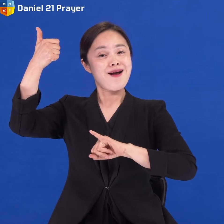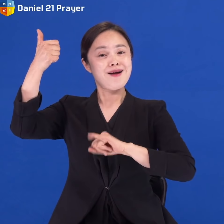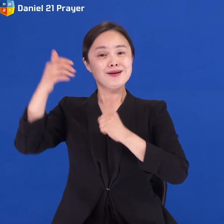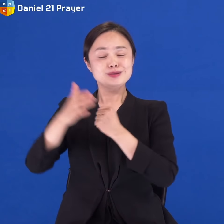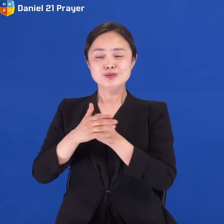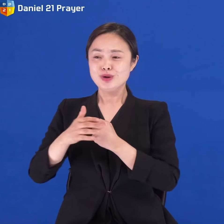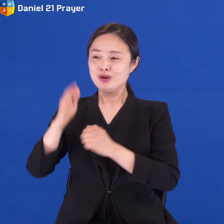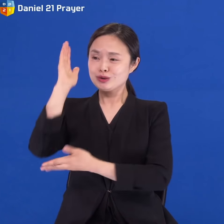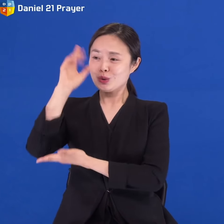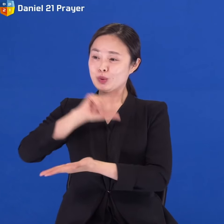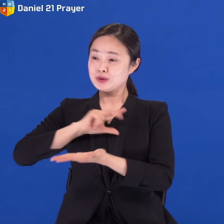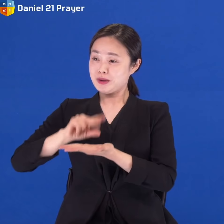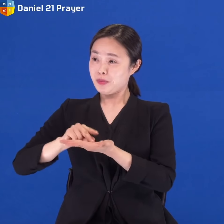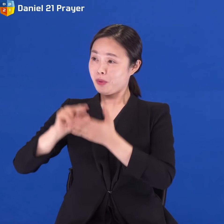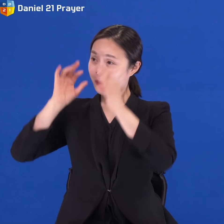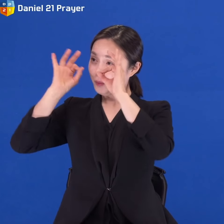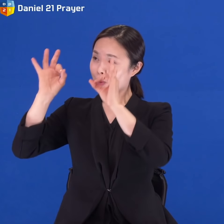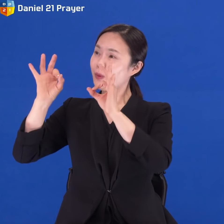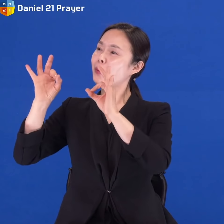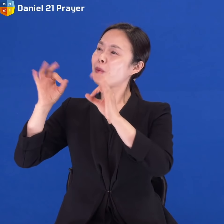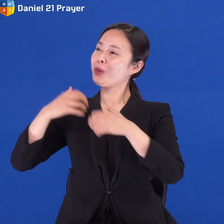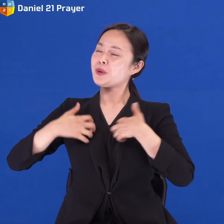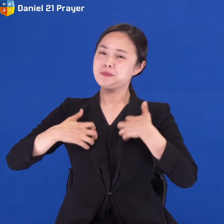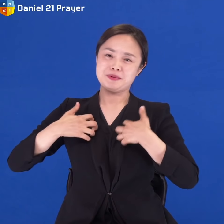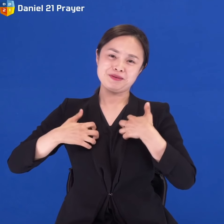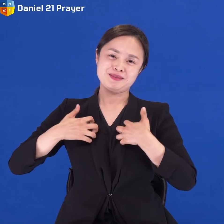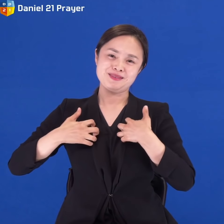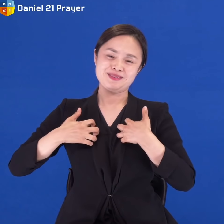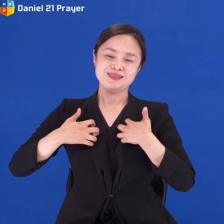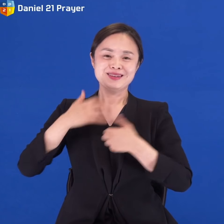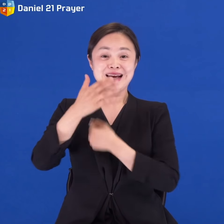이렇게 하나님의 구원 계획은 놀랍습니다.